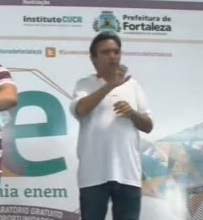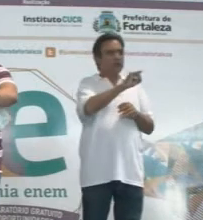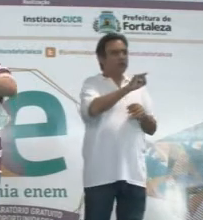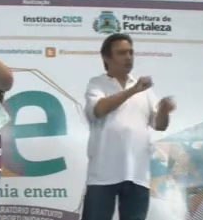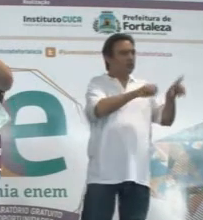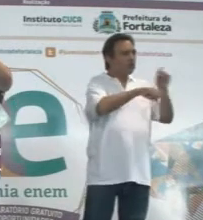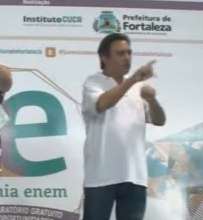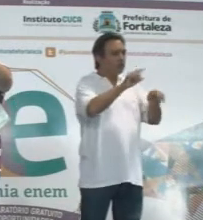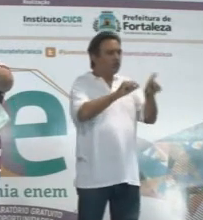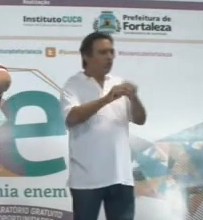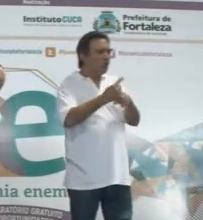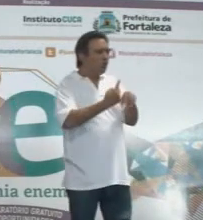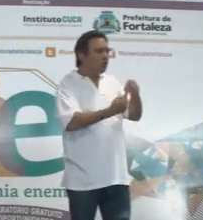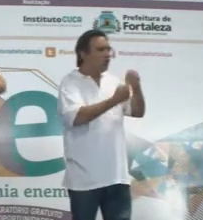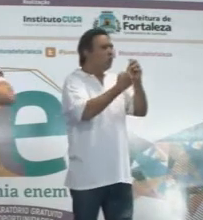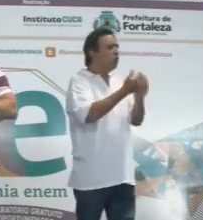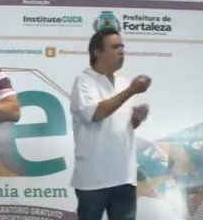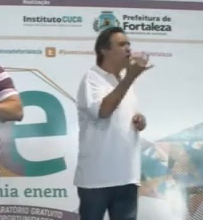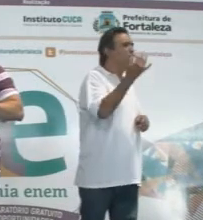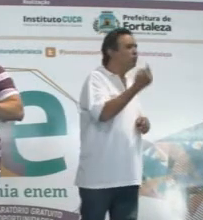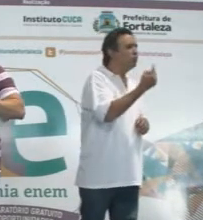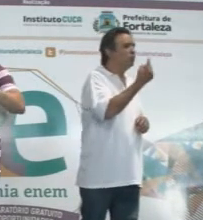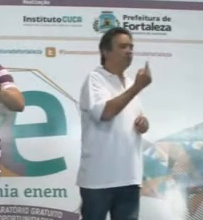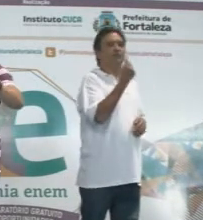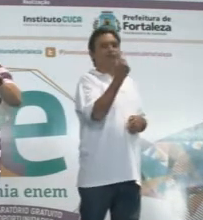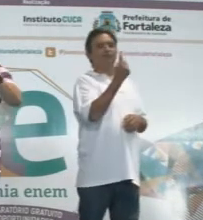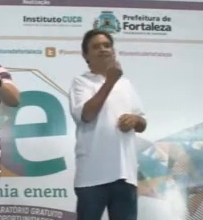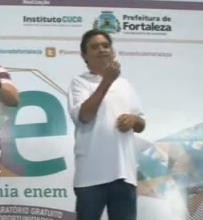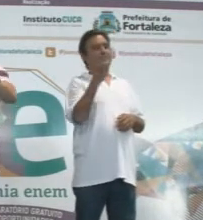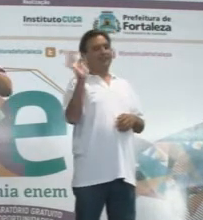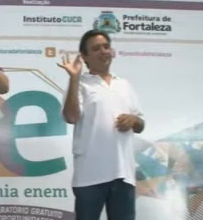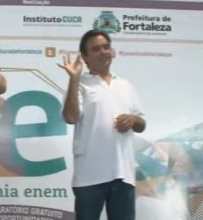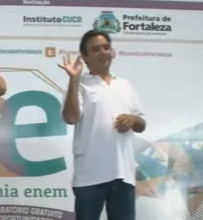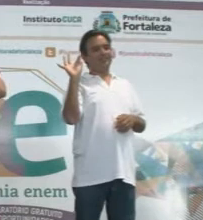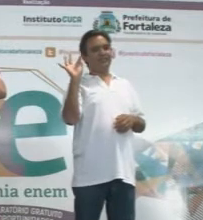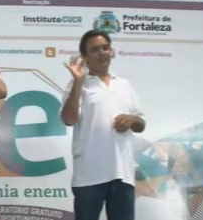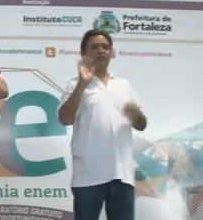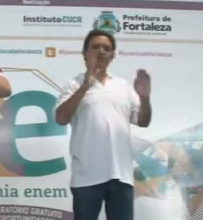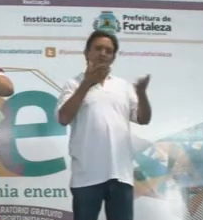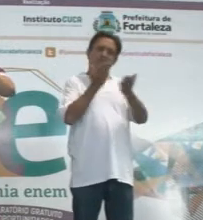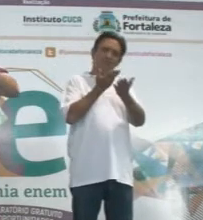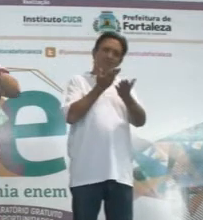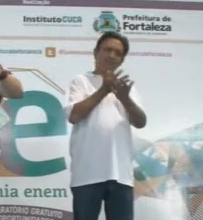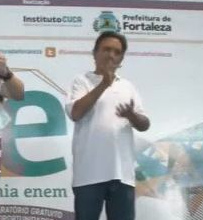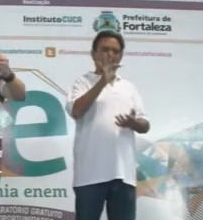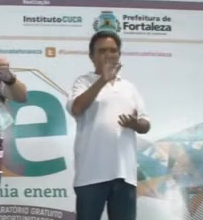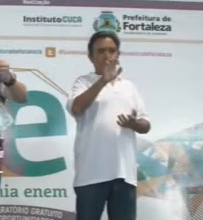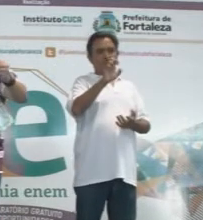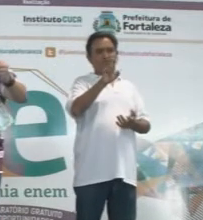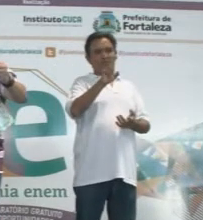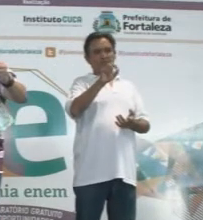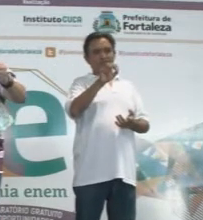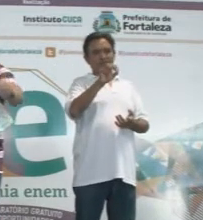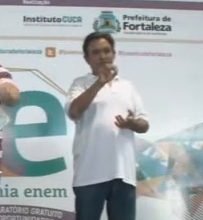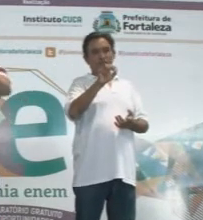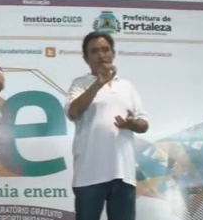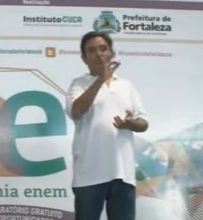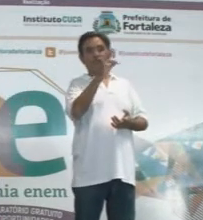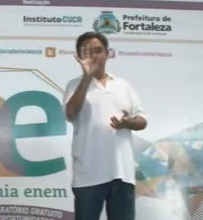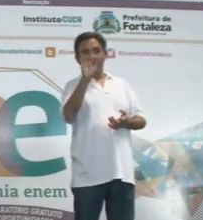quantos? O francês. Aí, como a gente estudou o feudalismo francês, a gente estuda a decadência do feudalismo de